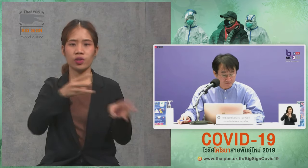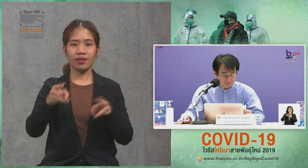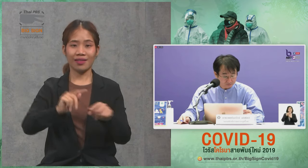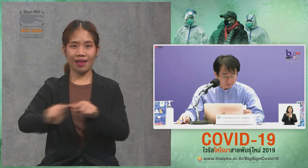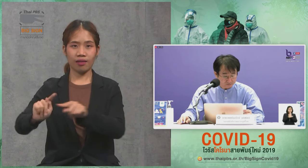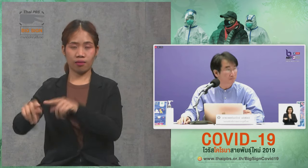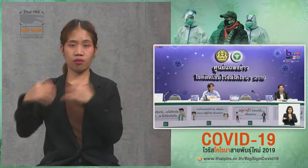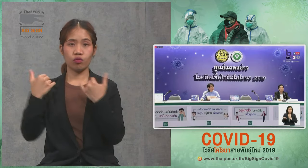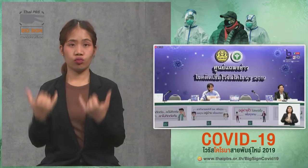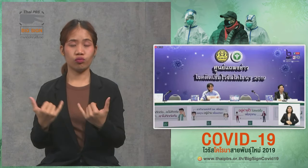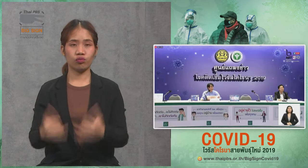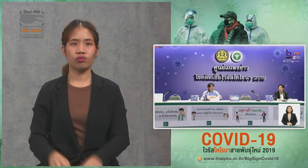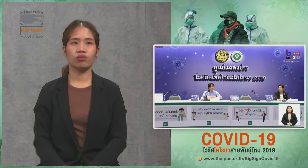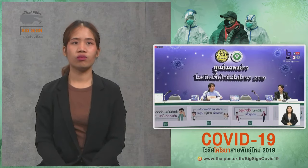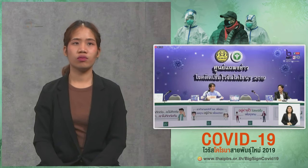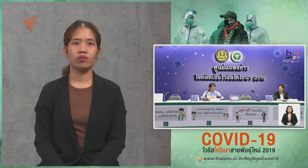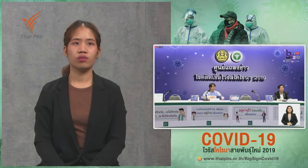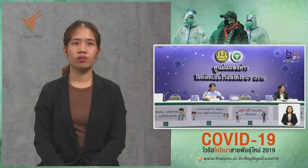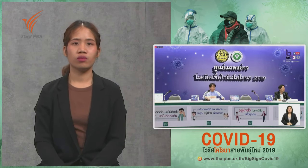ครับ